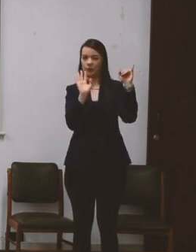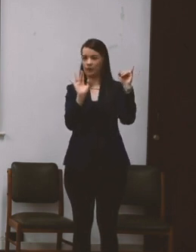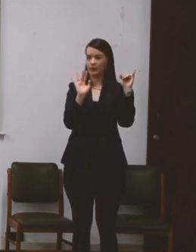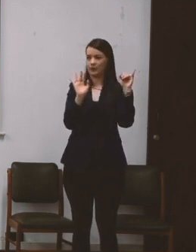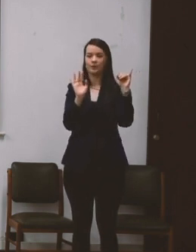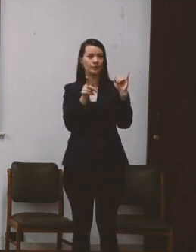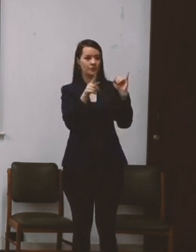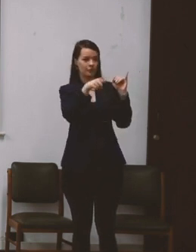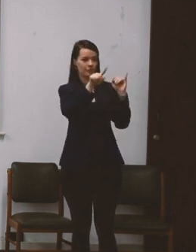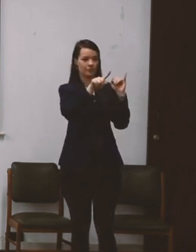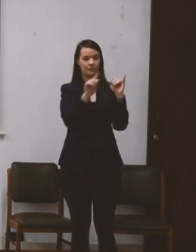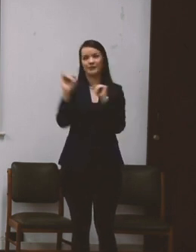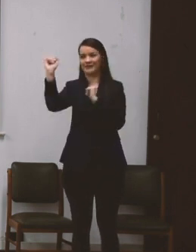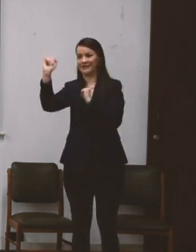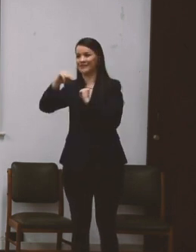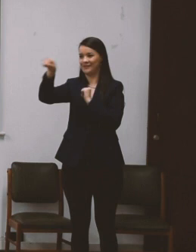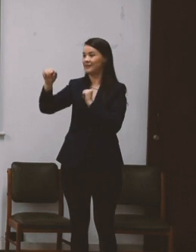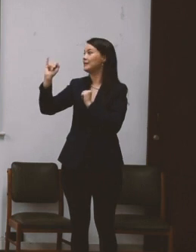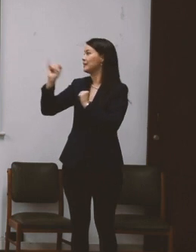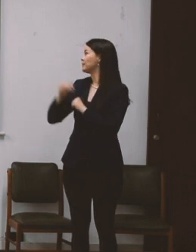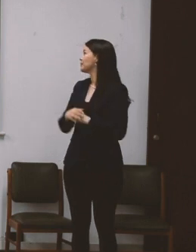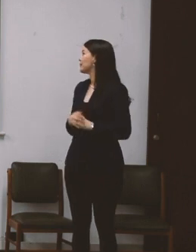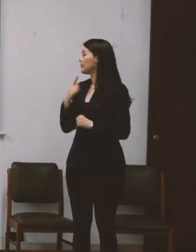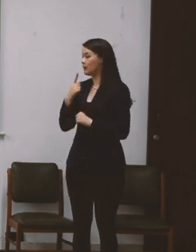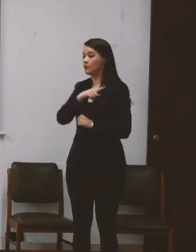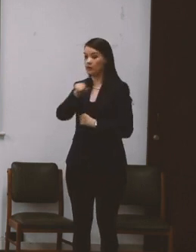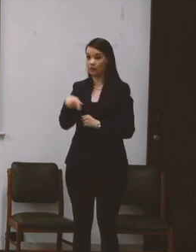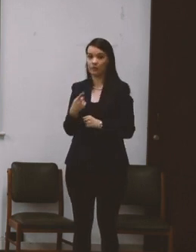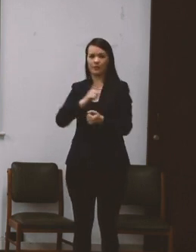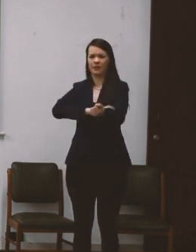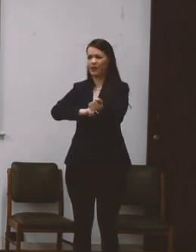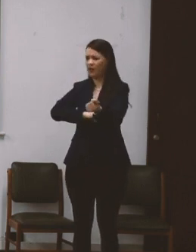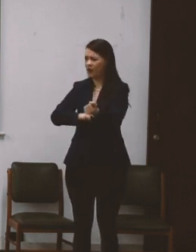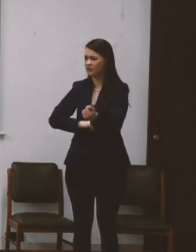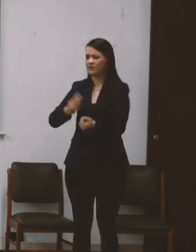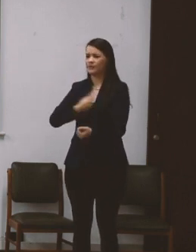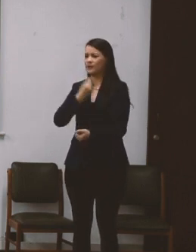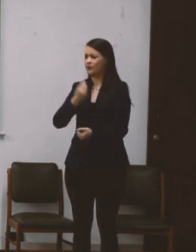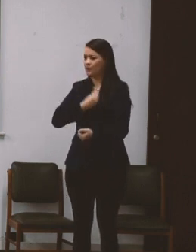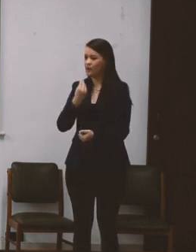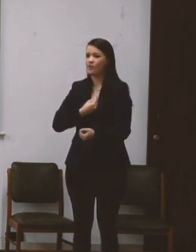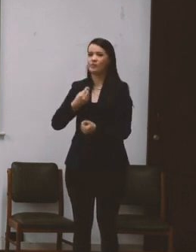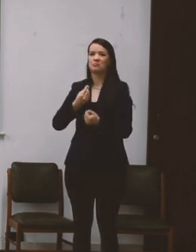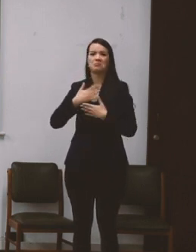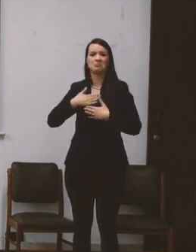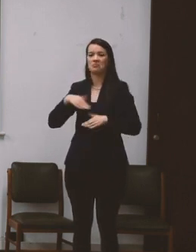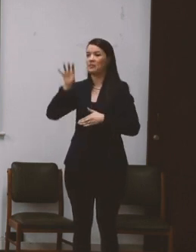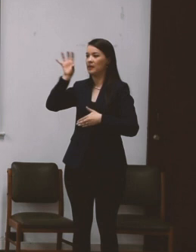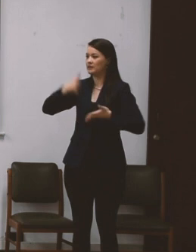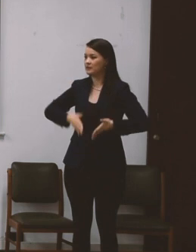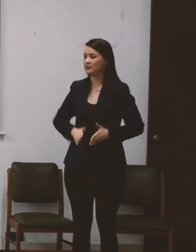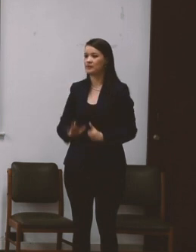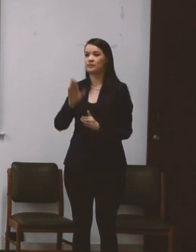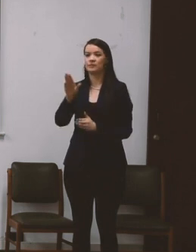a su izquierda, dice: recibimos a todas las razas, religiones, nacionalidades,